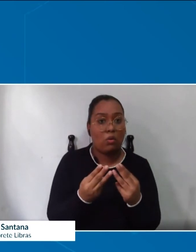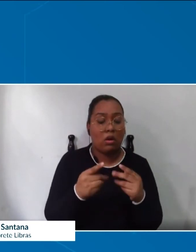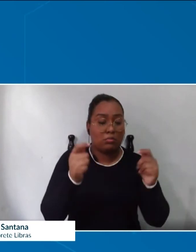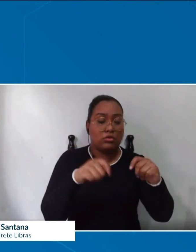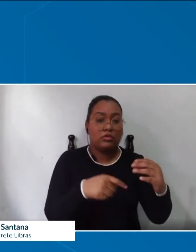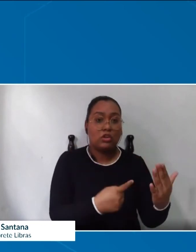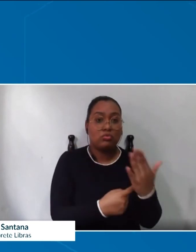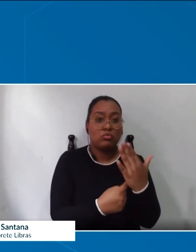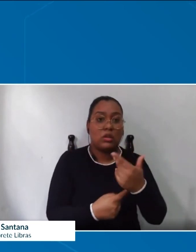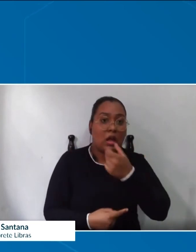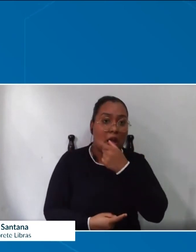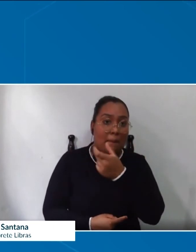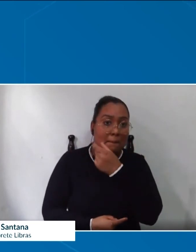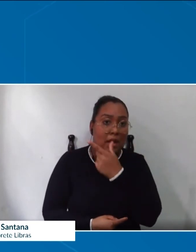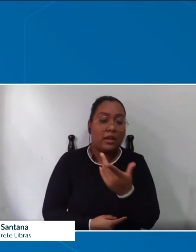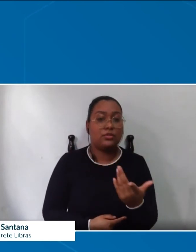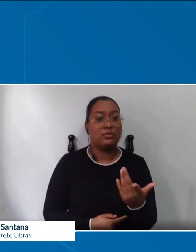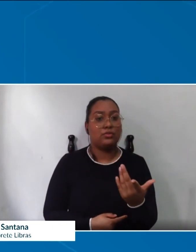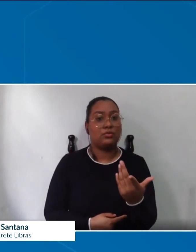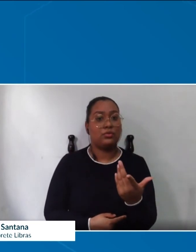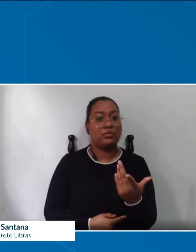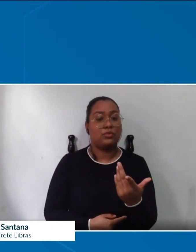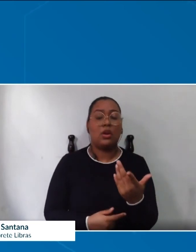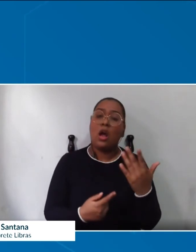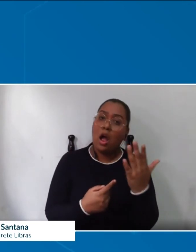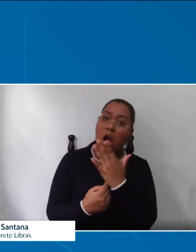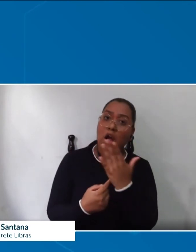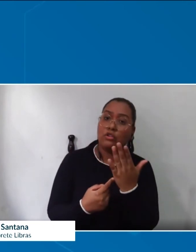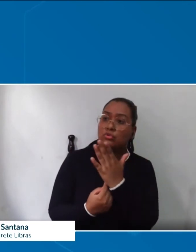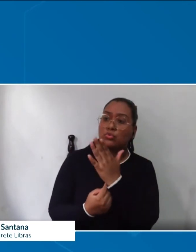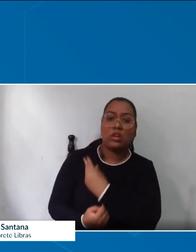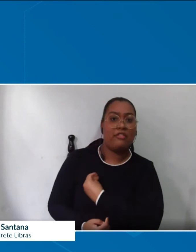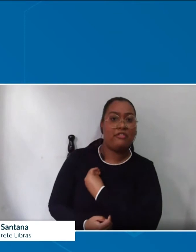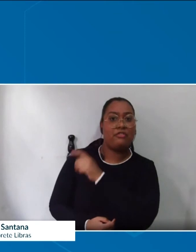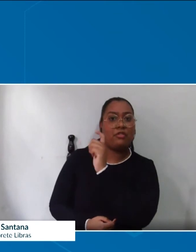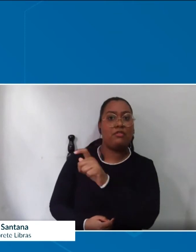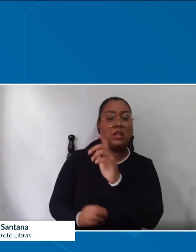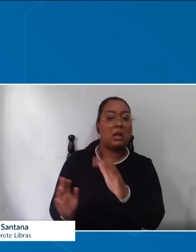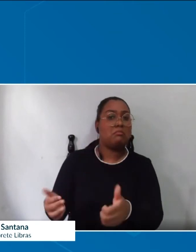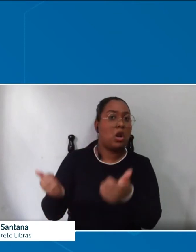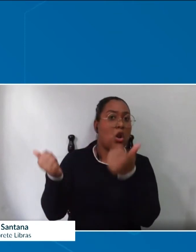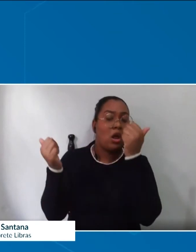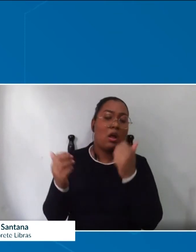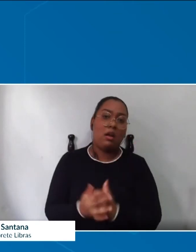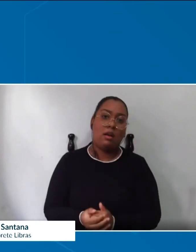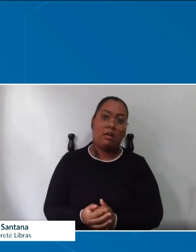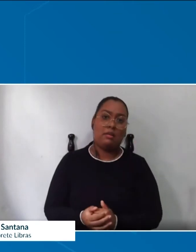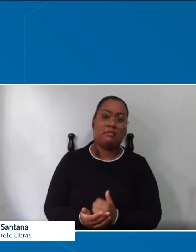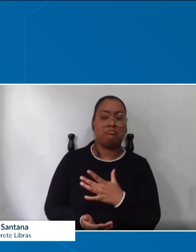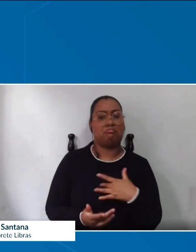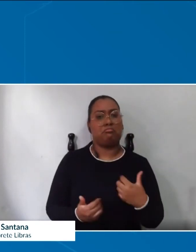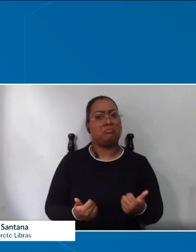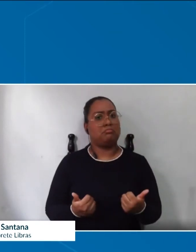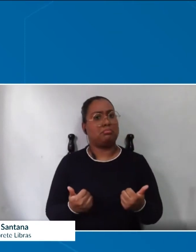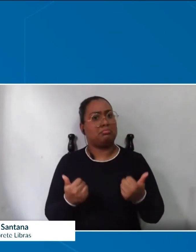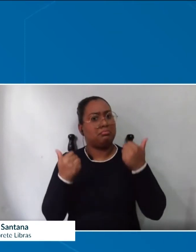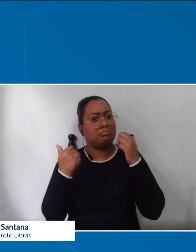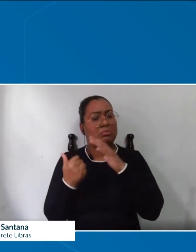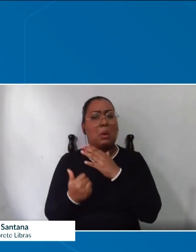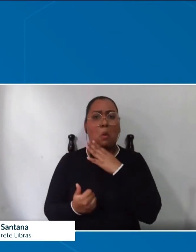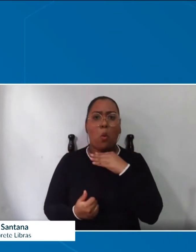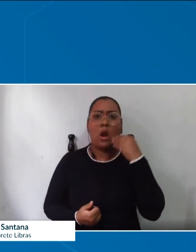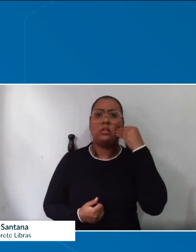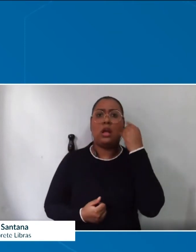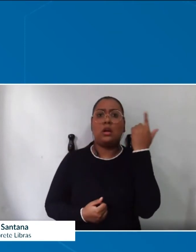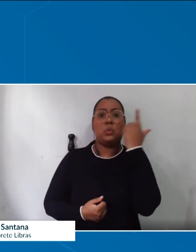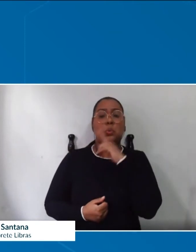antibióticos, por exemplo, que geraram remédios e que aumentaram a vida útil da população, que melhoraram a nossa condição de vida, né? Aumentaram